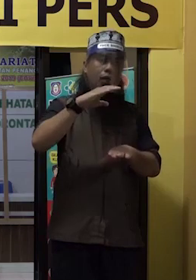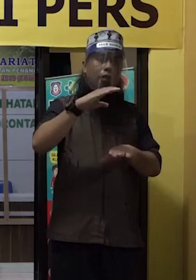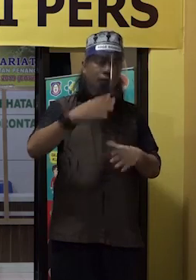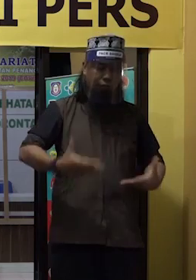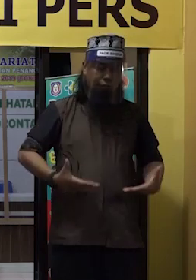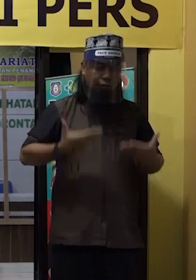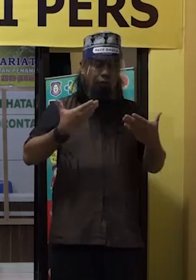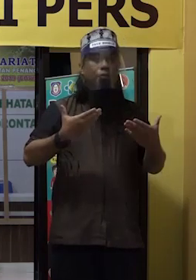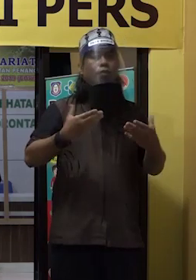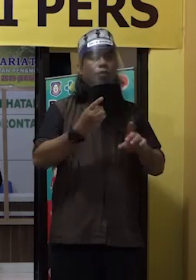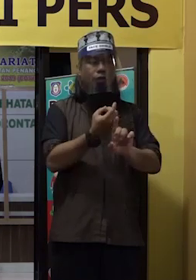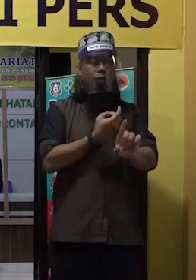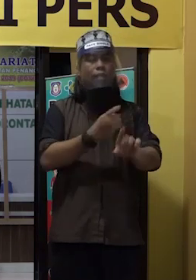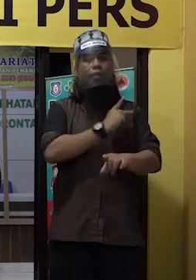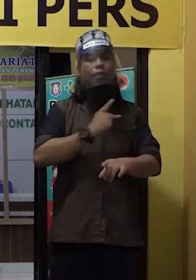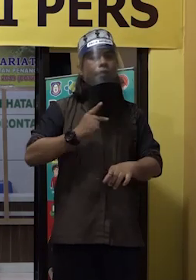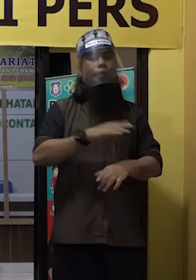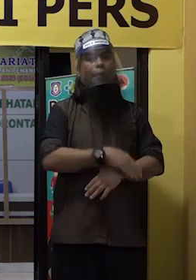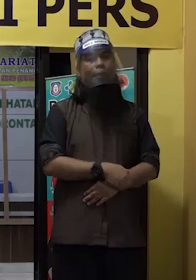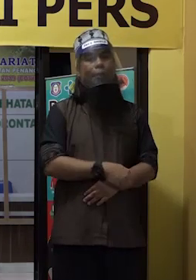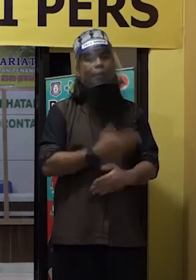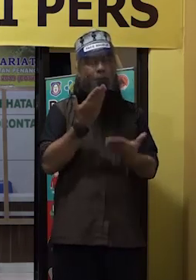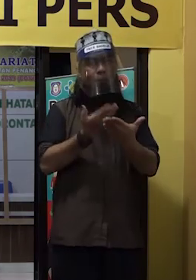Stop ya. Terima kasih.